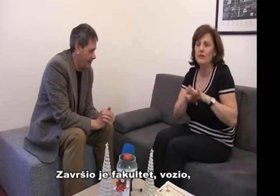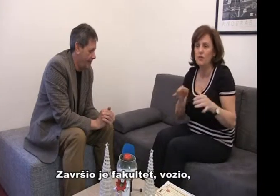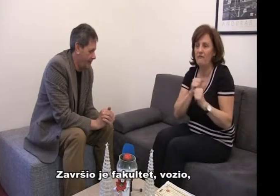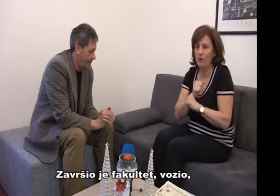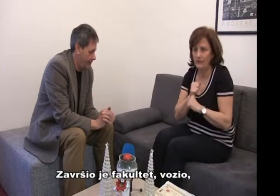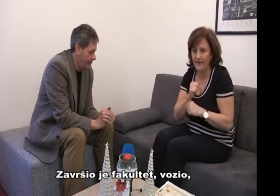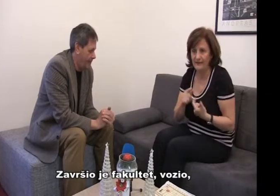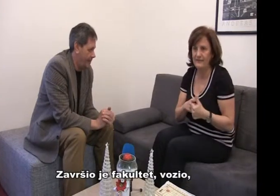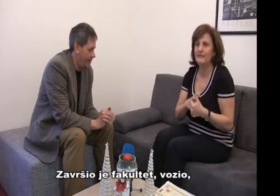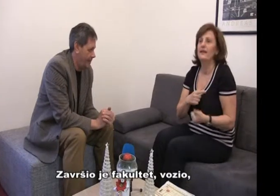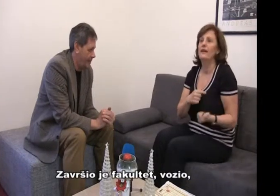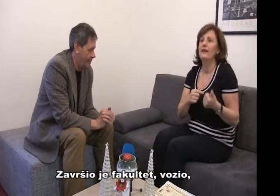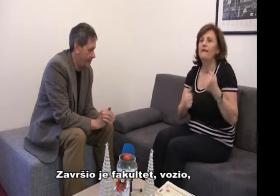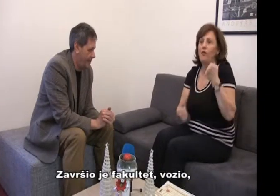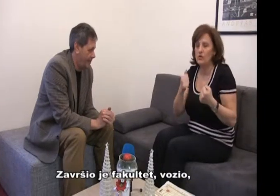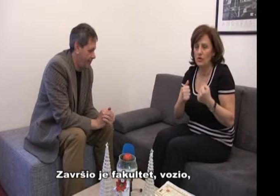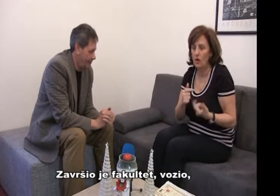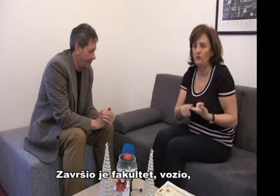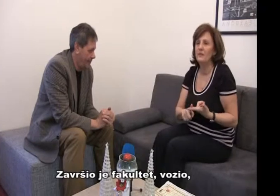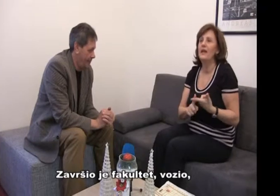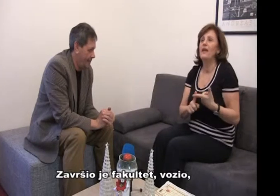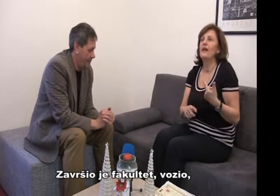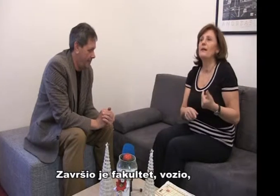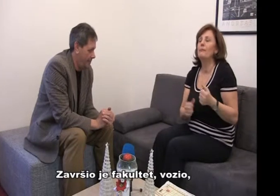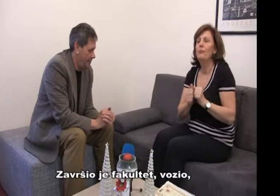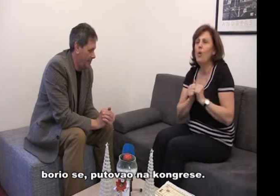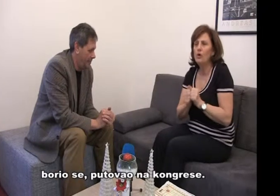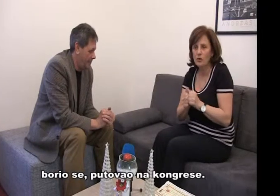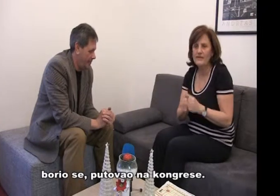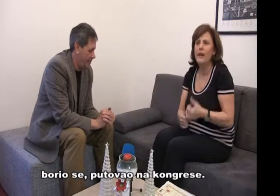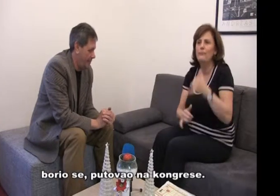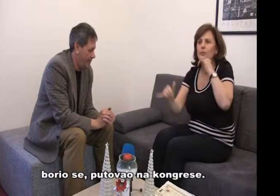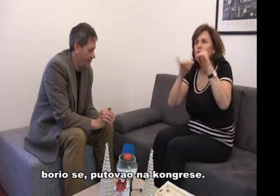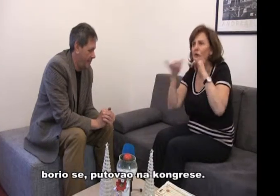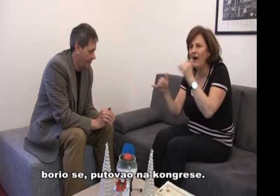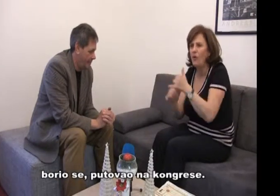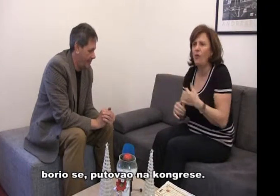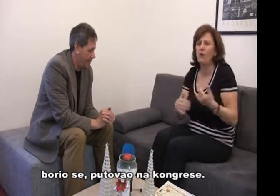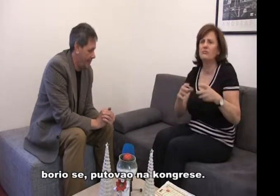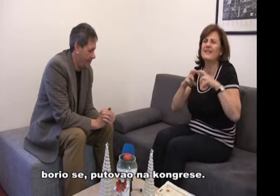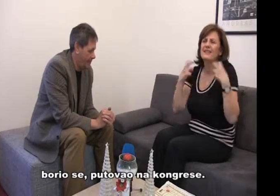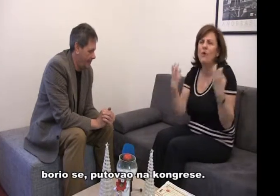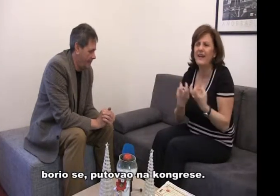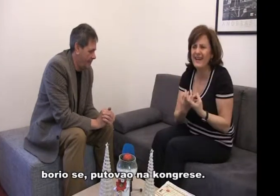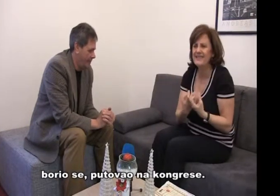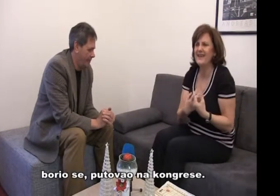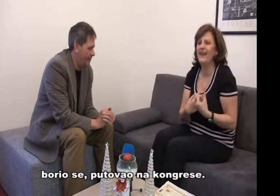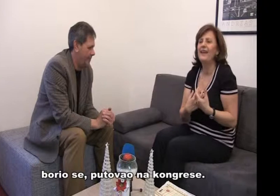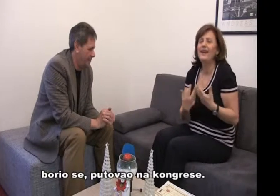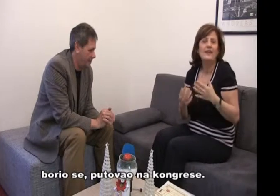Završio je fakultet, vozio, borio se, putovao na kongrese.